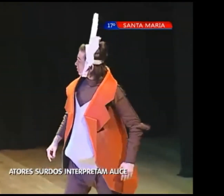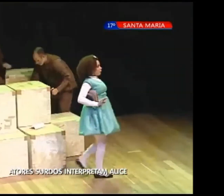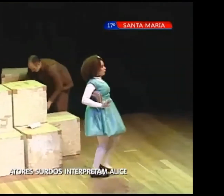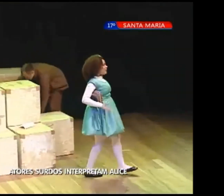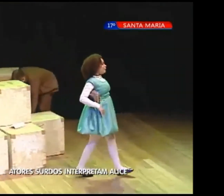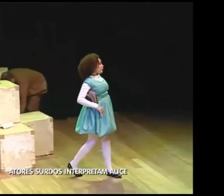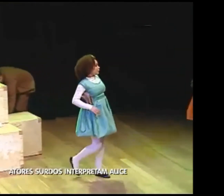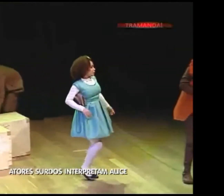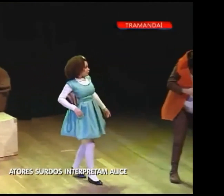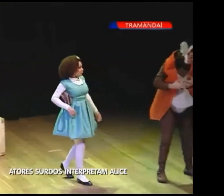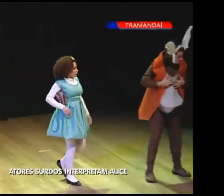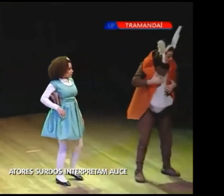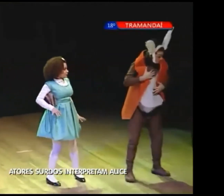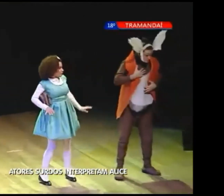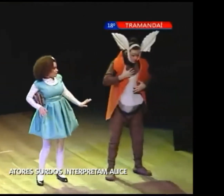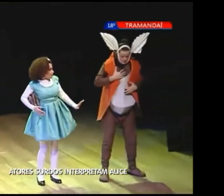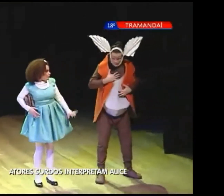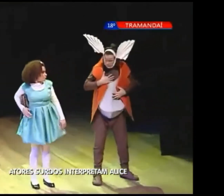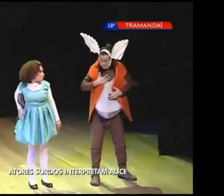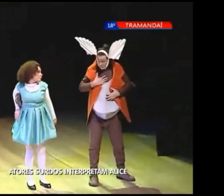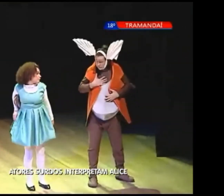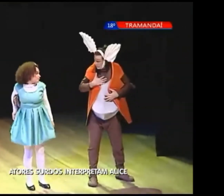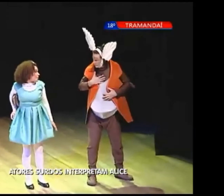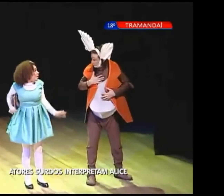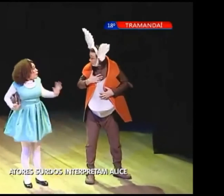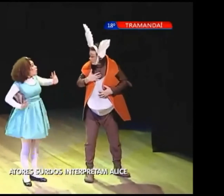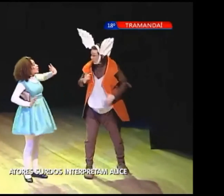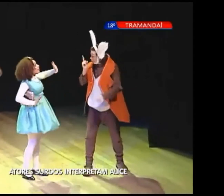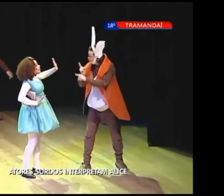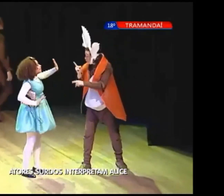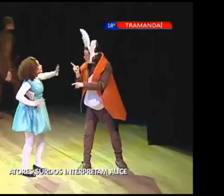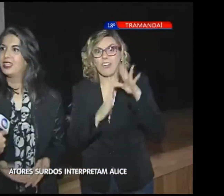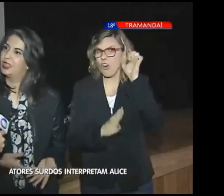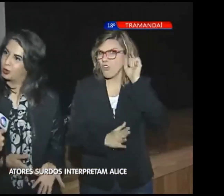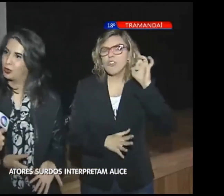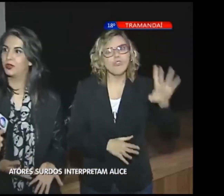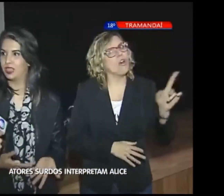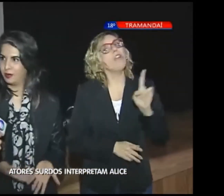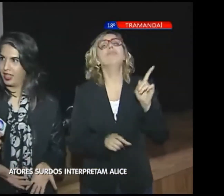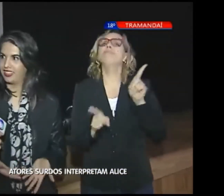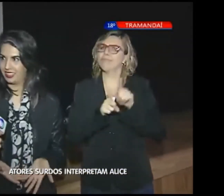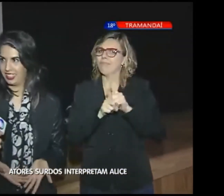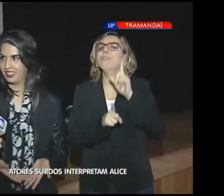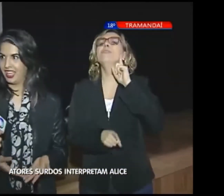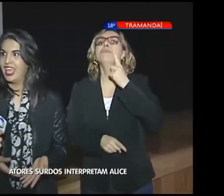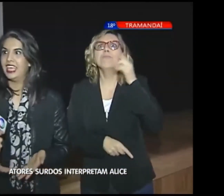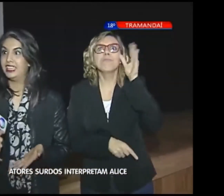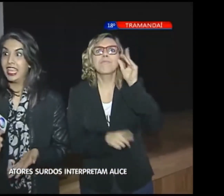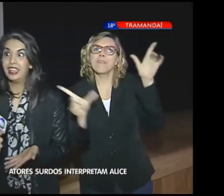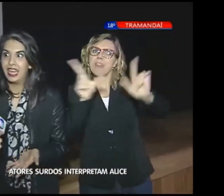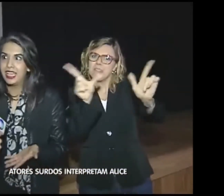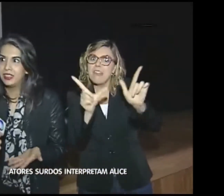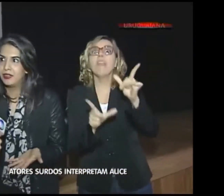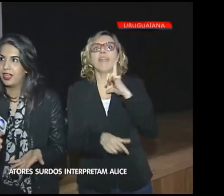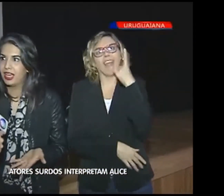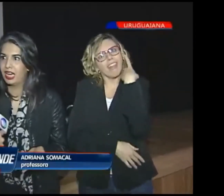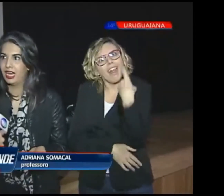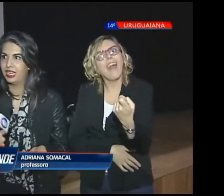as entrevistas são traduzidas para a língua de sinais. Os surdos também assistem e têm interesse em ver a língua